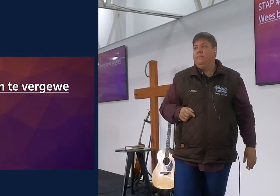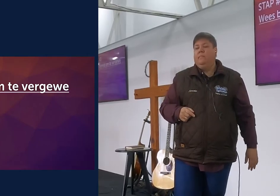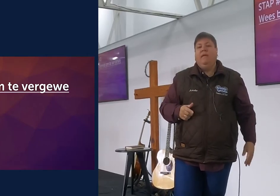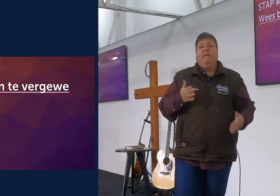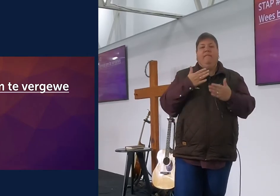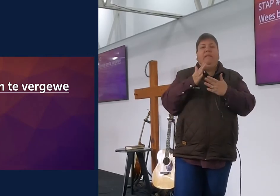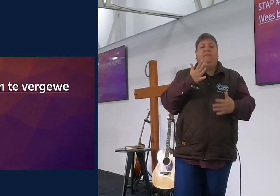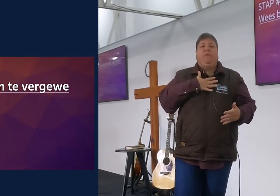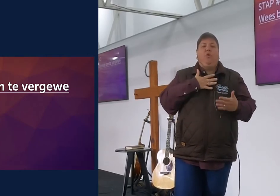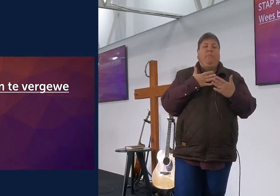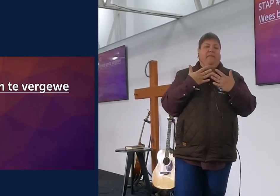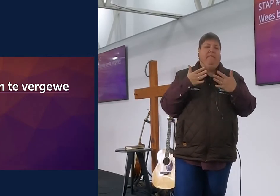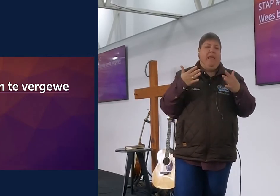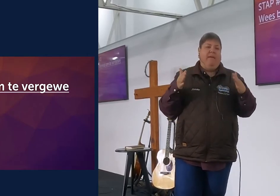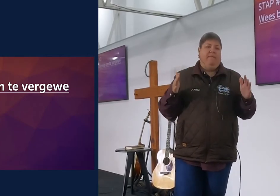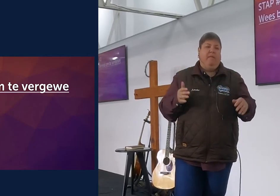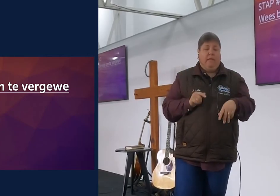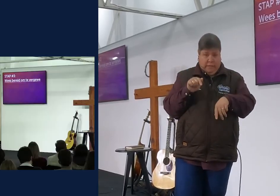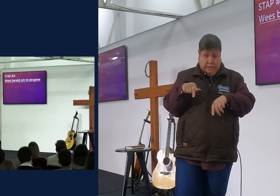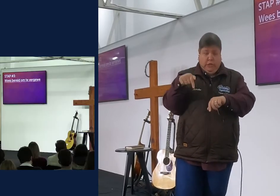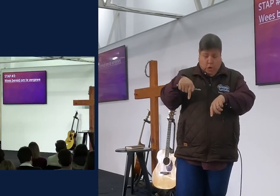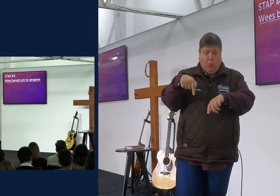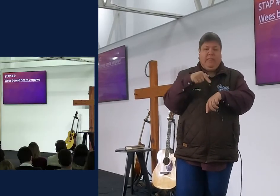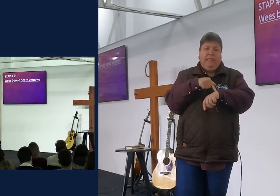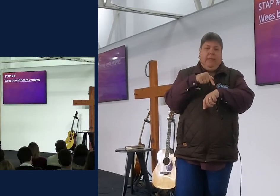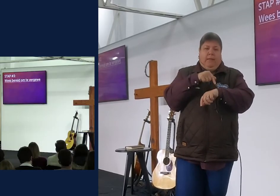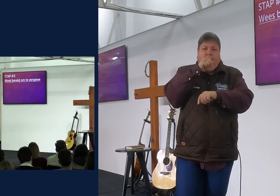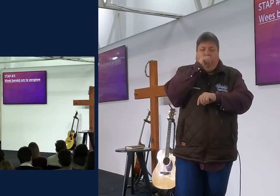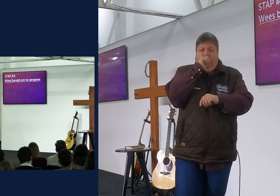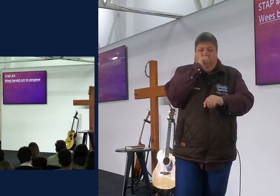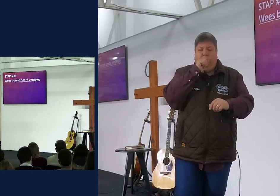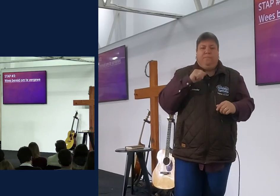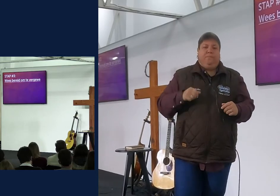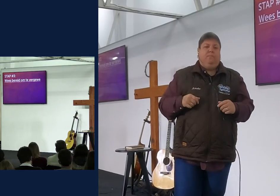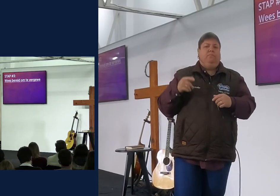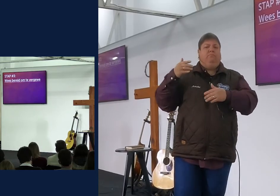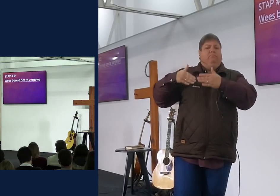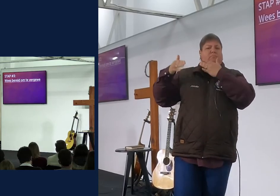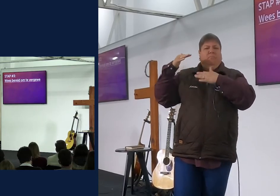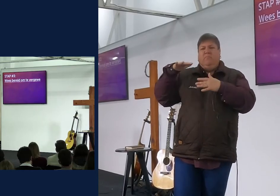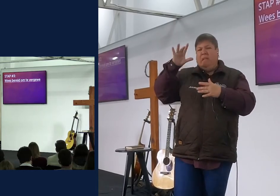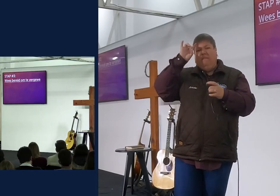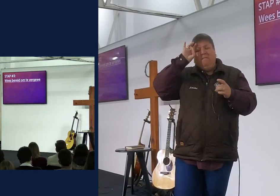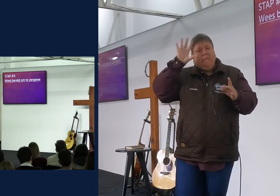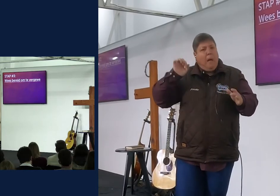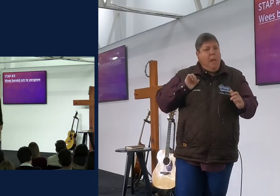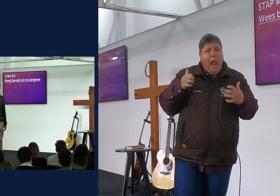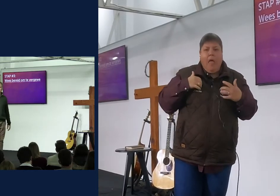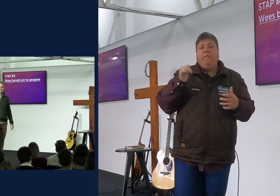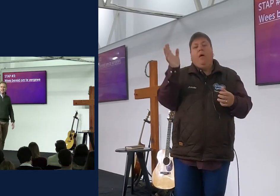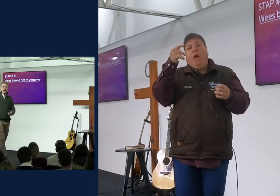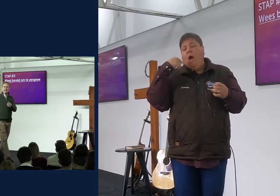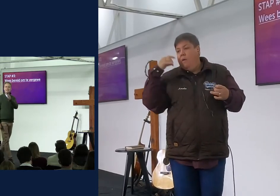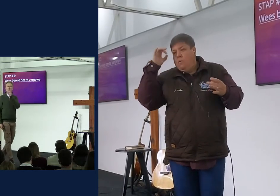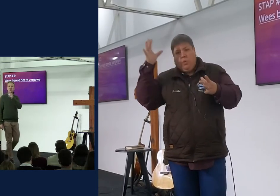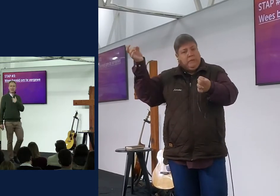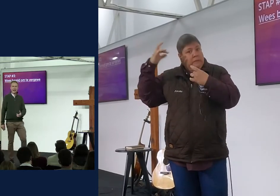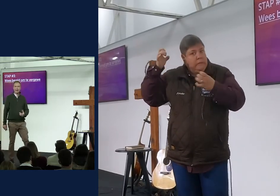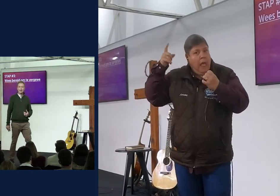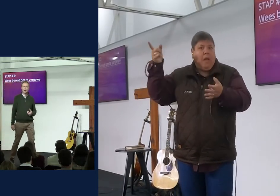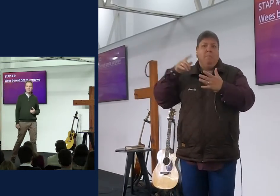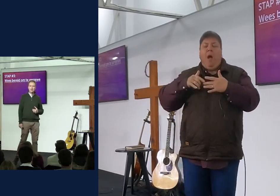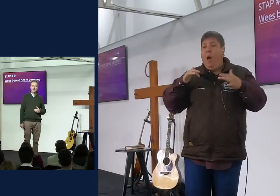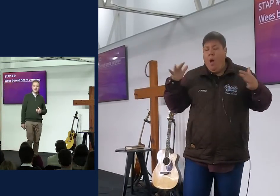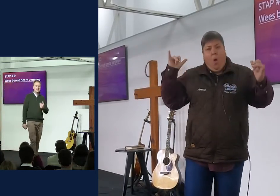wees bereid om te vergewe, daak is het nou tyd om te vergewe, daak is het tyd om te, en sê my Johan, jy versta nie wat hier ek gegaan het, jy versta nie wat in my gedoen is nie, jy is daak